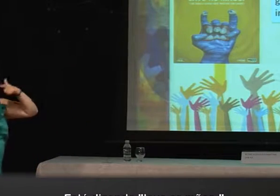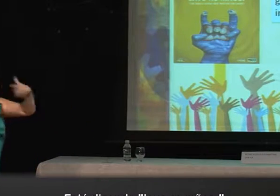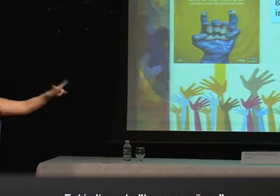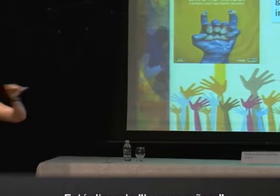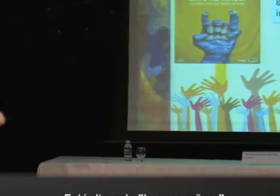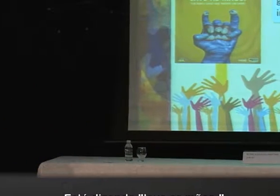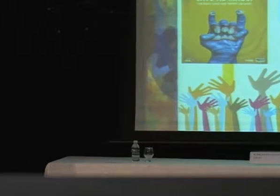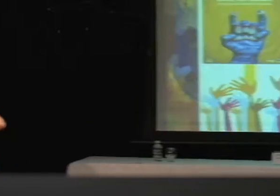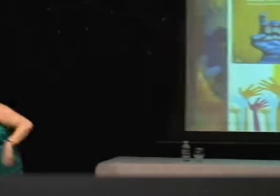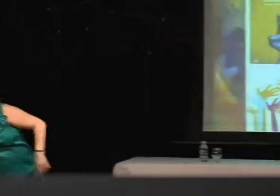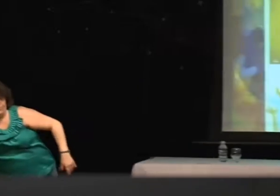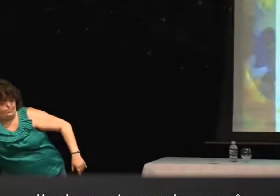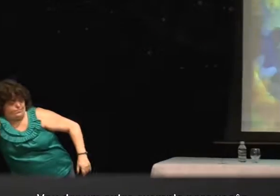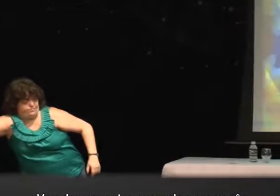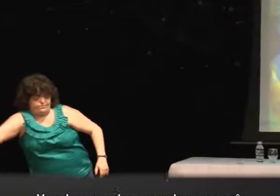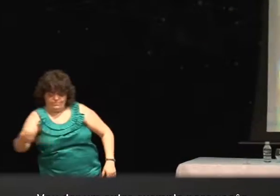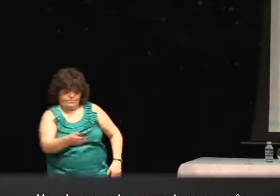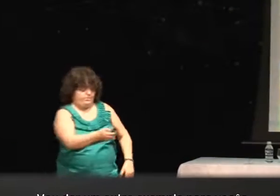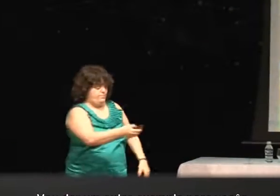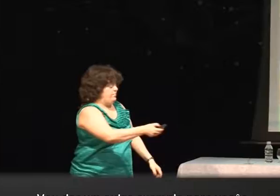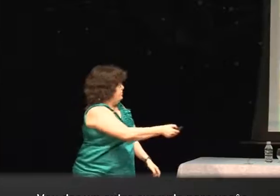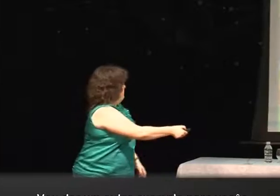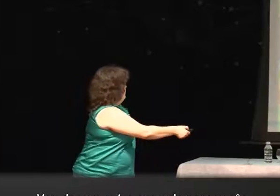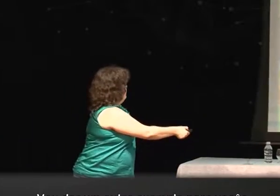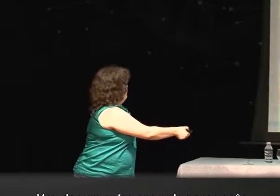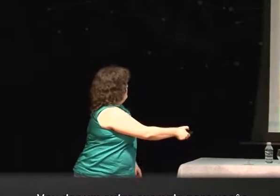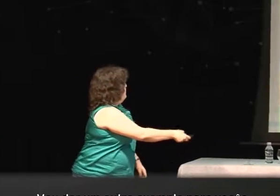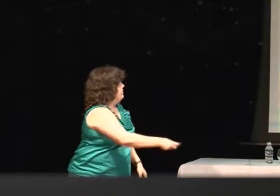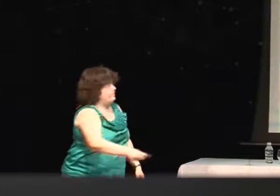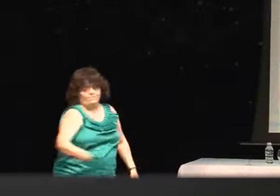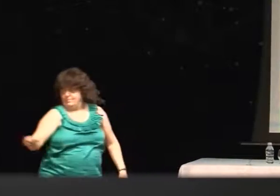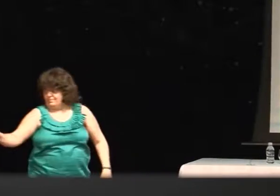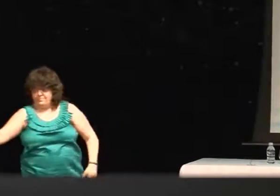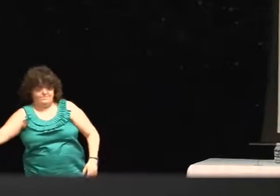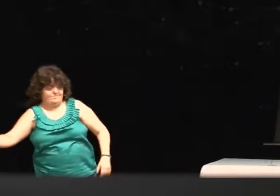lave as mãos. Vou dar um outro exemplo para vocês.